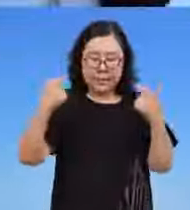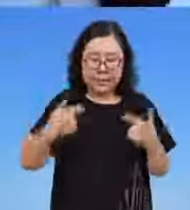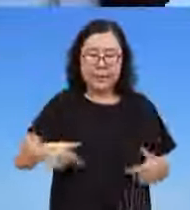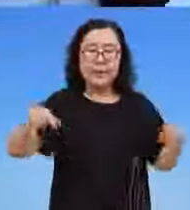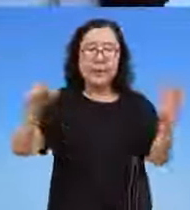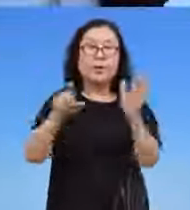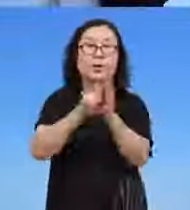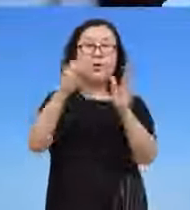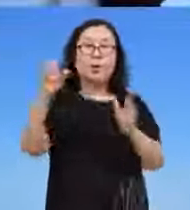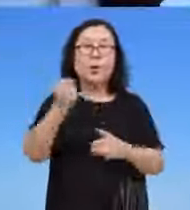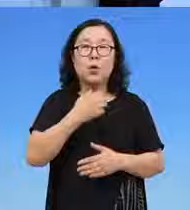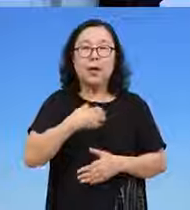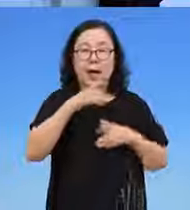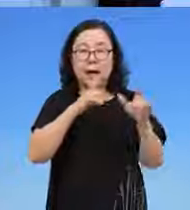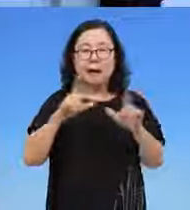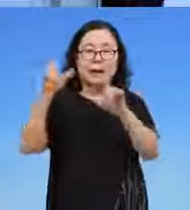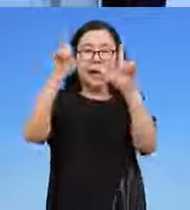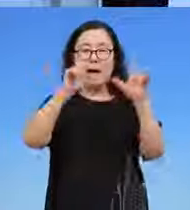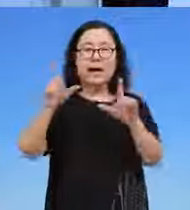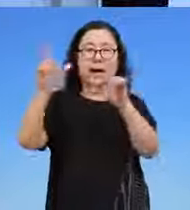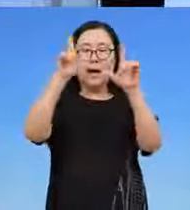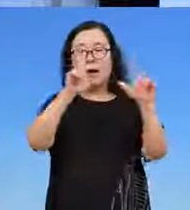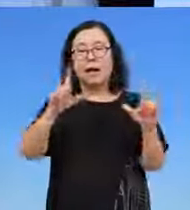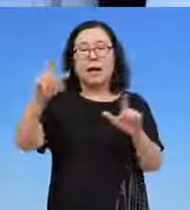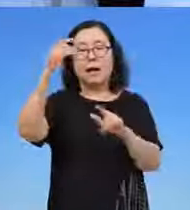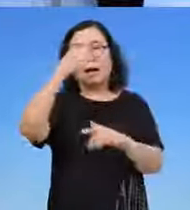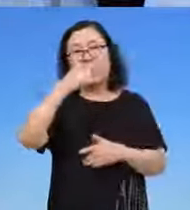날마다 믿음으로 나 살아가리.